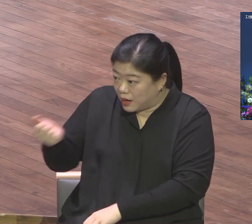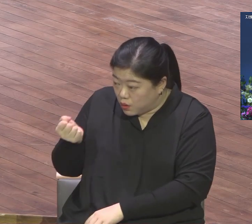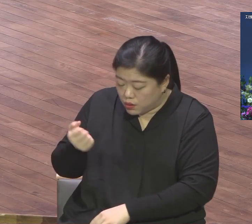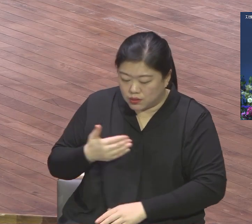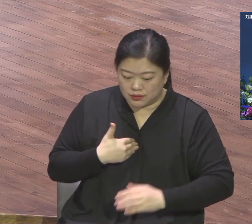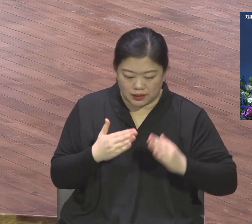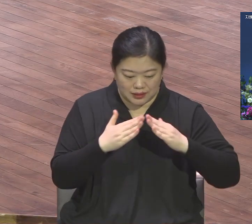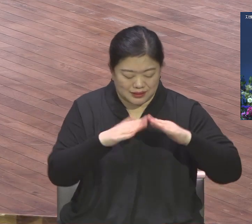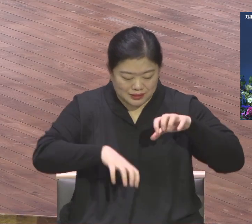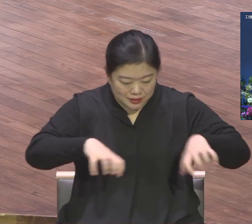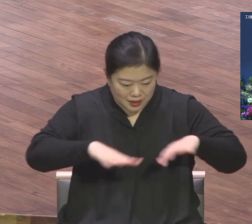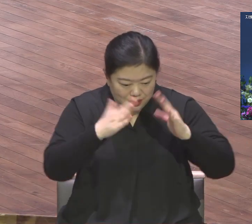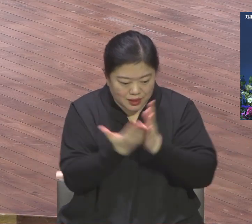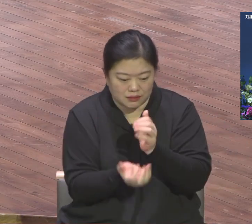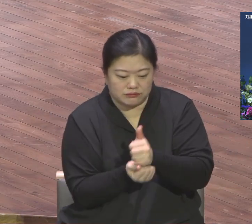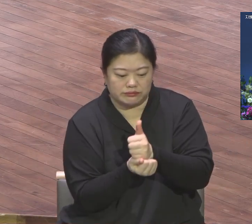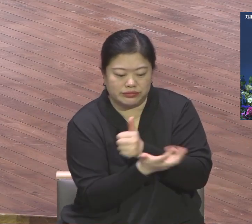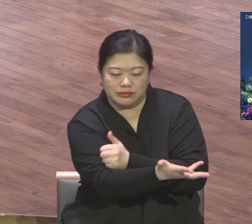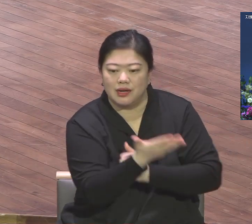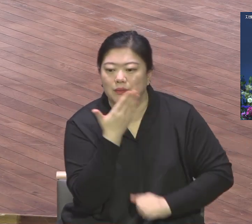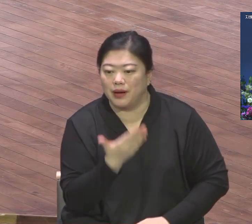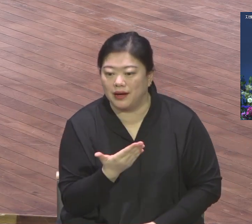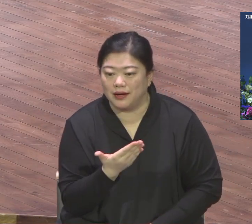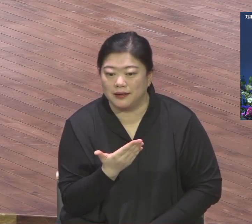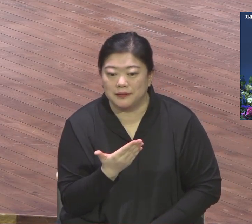있는 지혜를 얻을 수 있다.